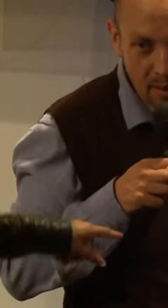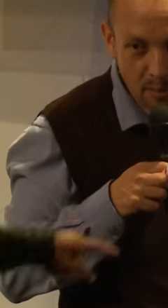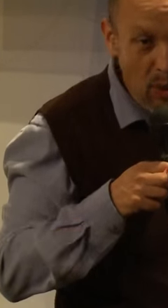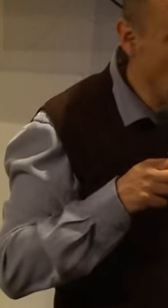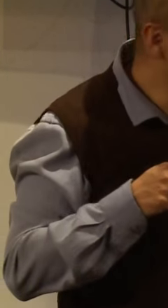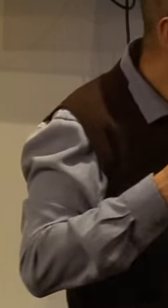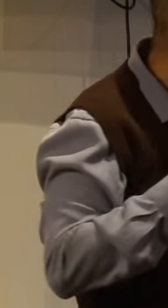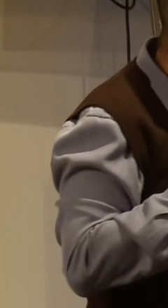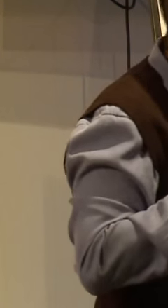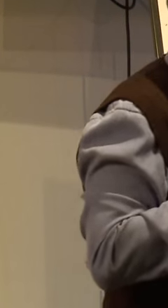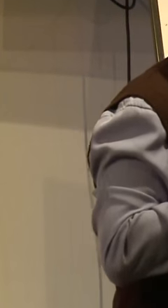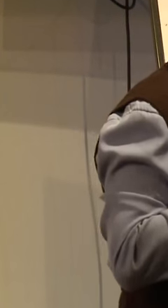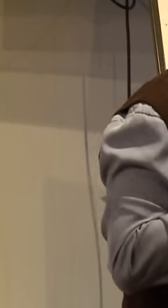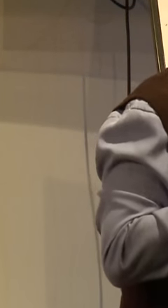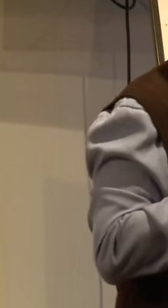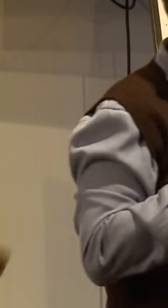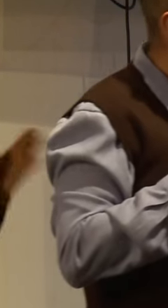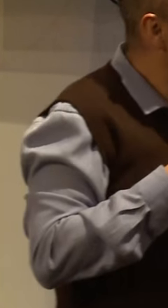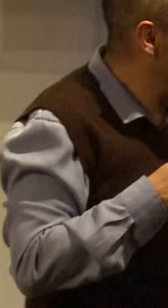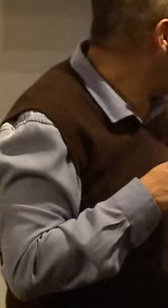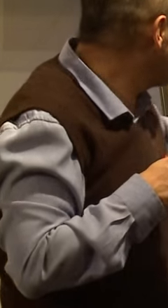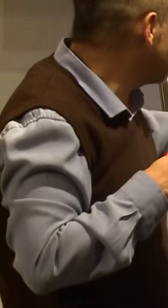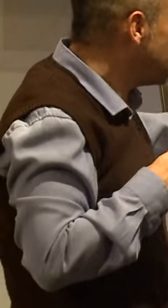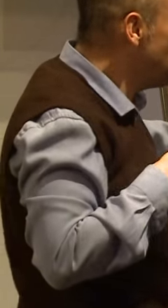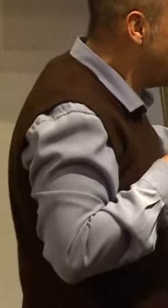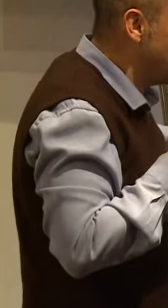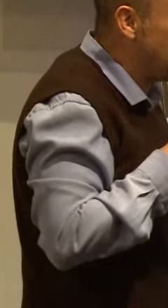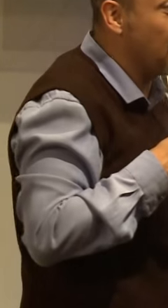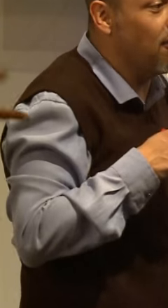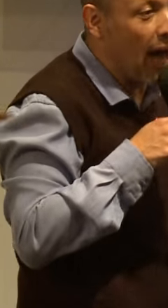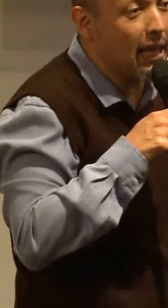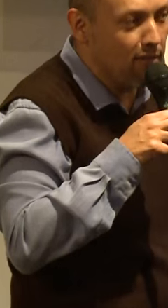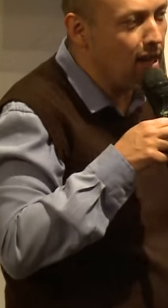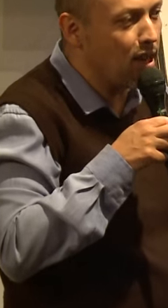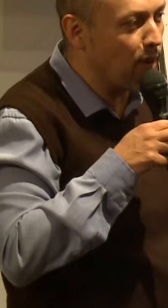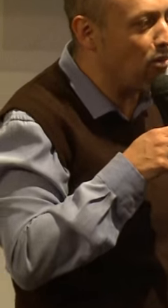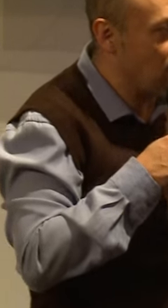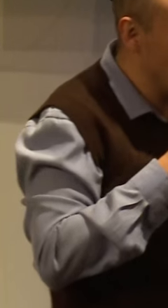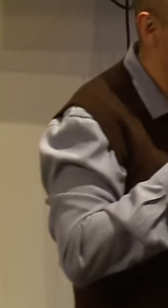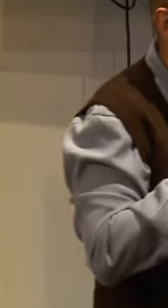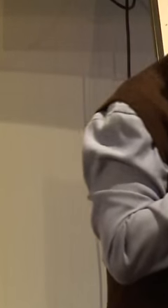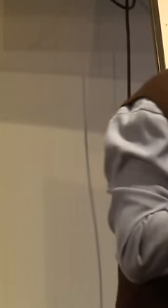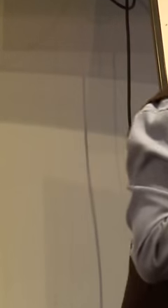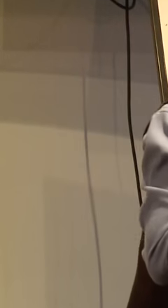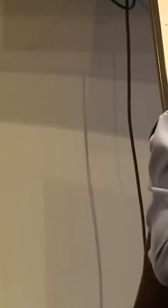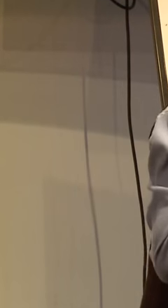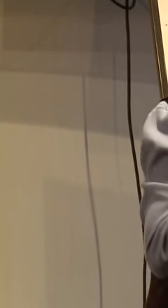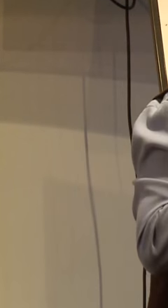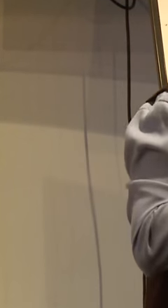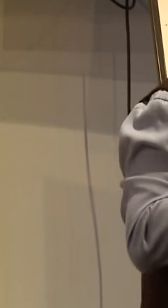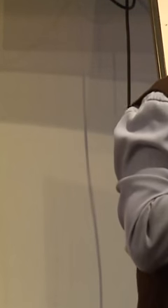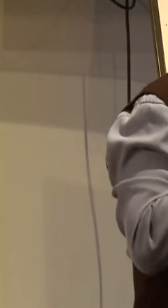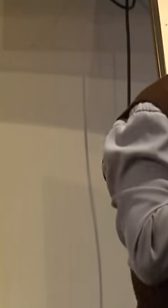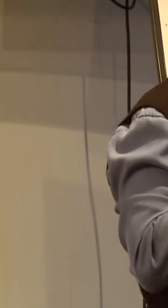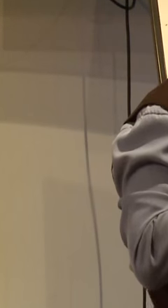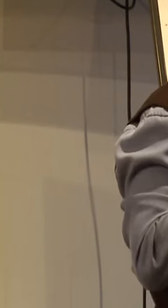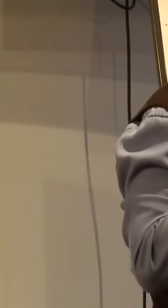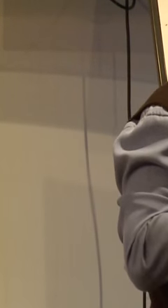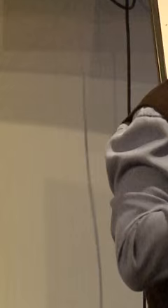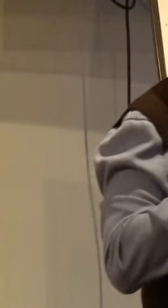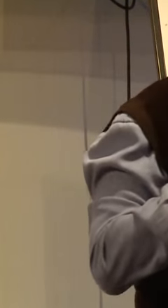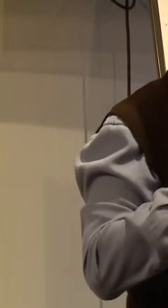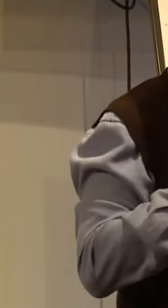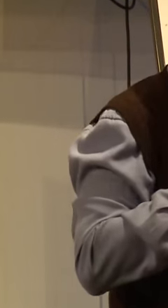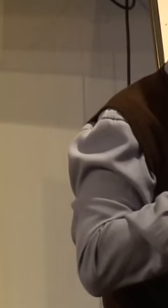¿sí? Pero uno lo ve. Pero entonces, si uno hiciera la lectura simbólica, decir, aquí vale la especulación, aquí vale inferir, aquí vale acudir a